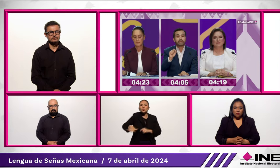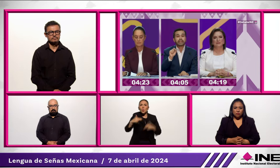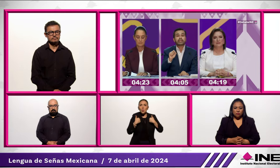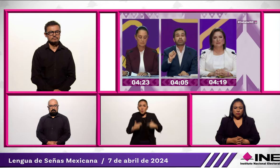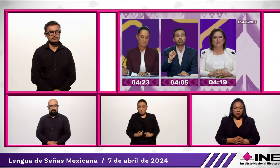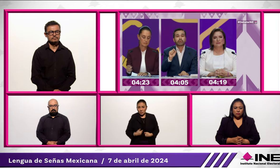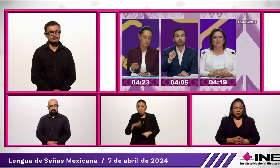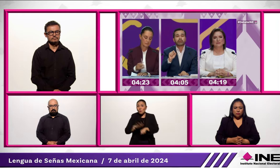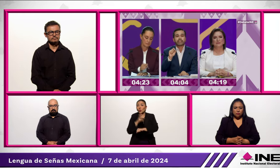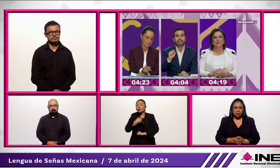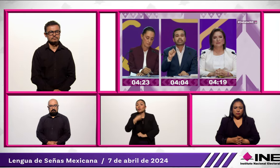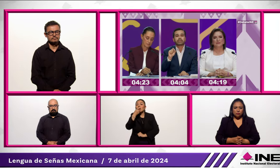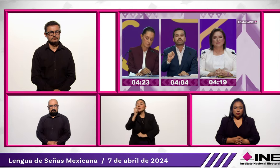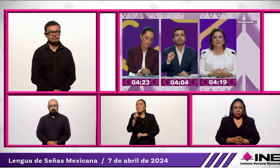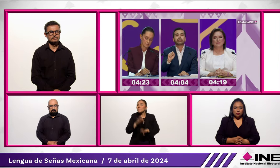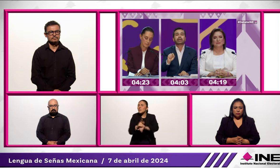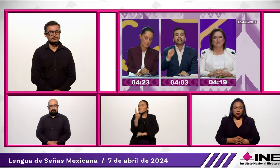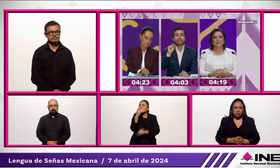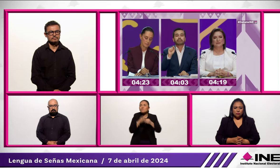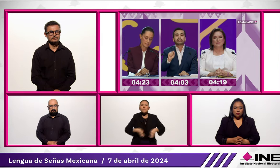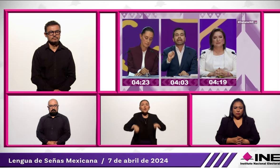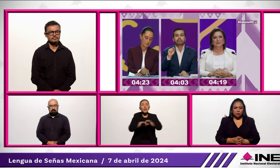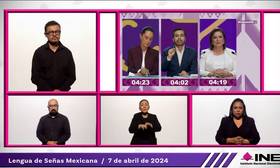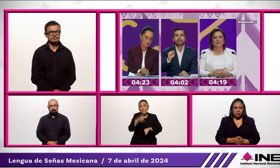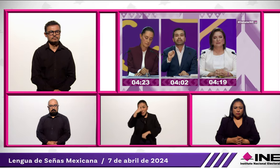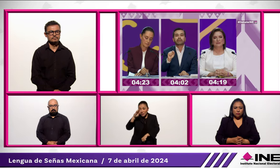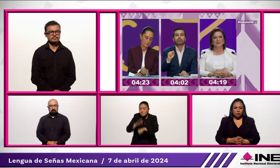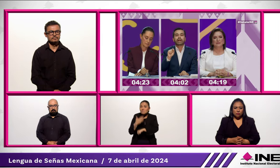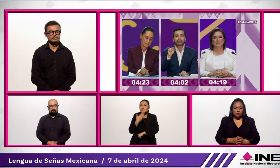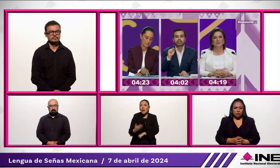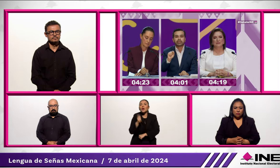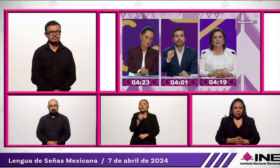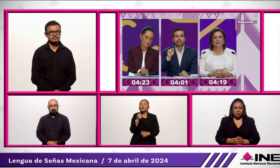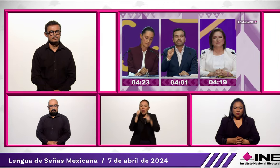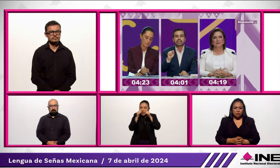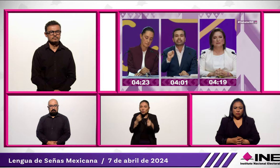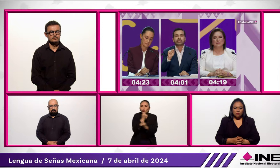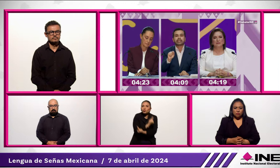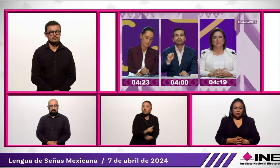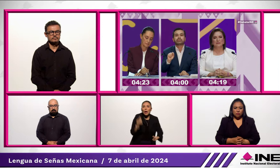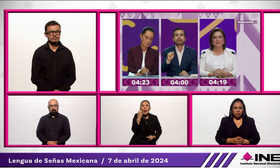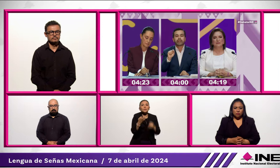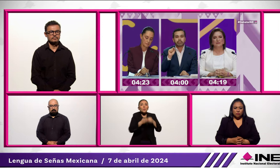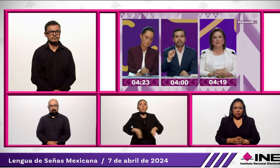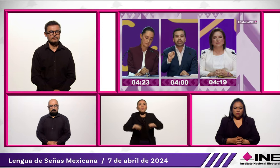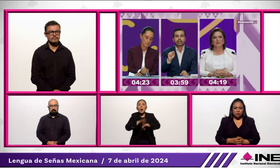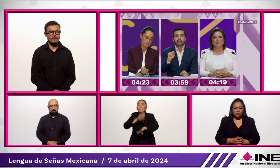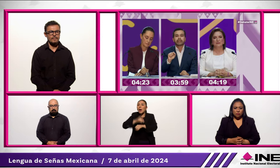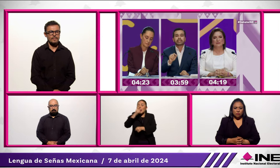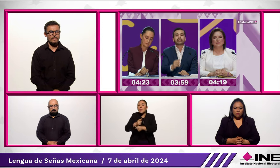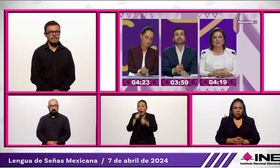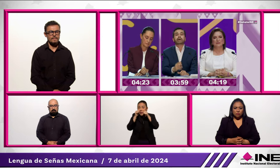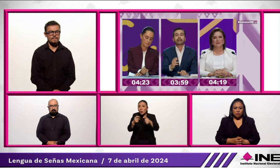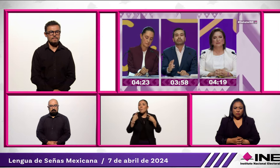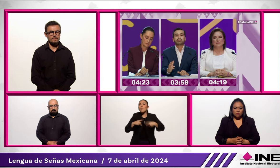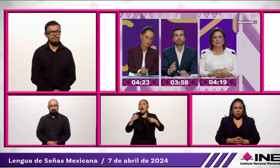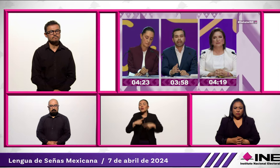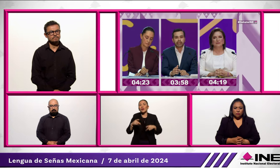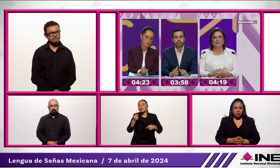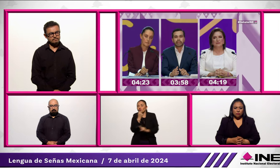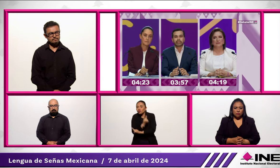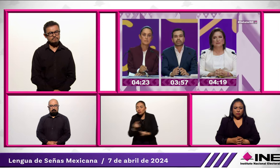dije, por el bien de todo, primero las niñas y los niños, especialmente una atención a las niñas y niños que migran, que están